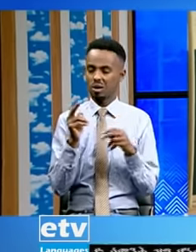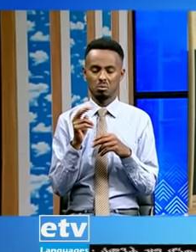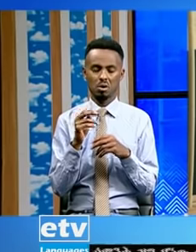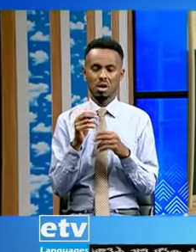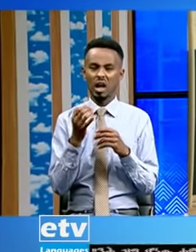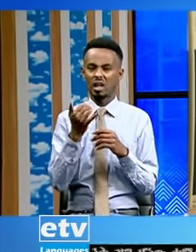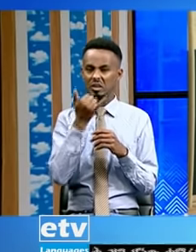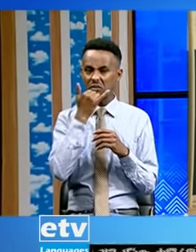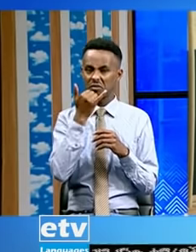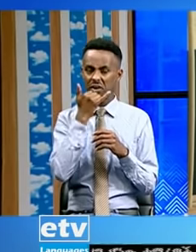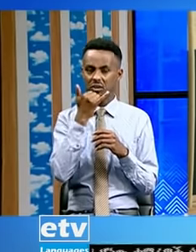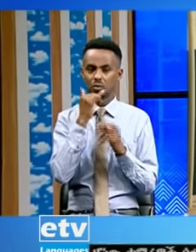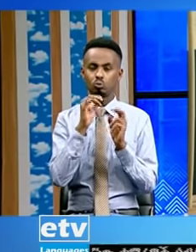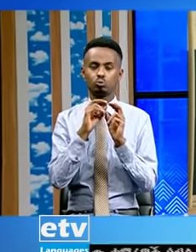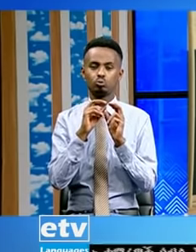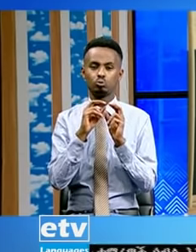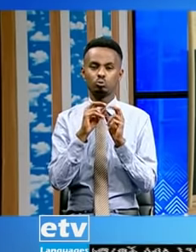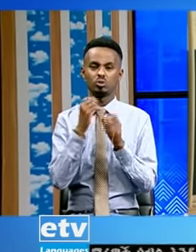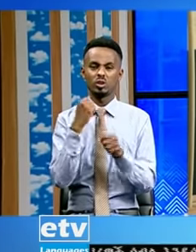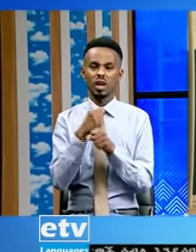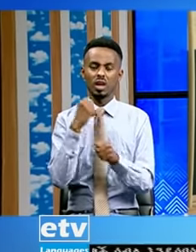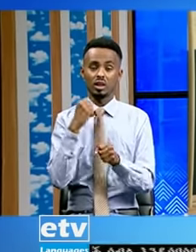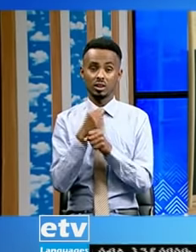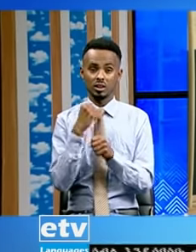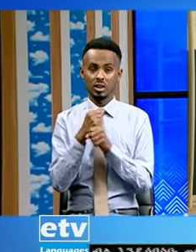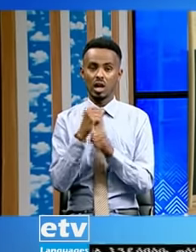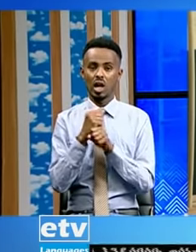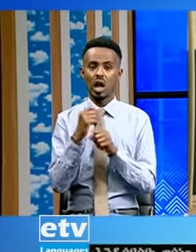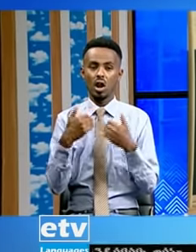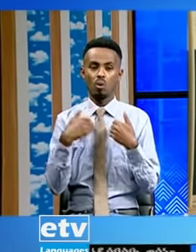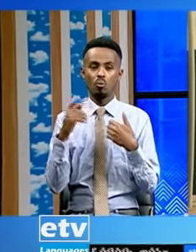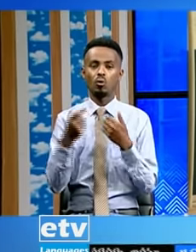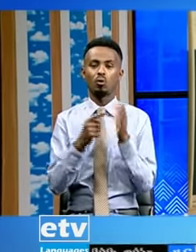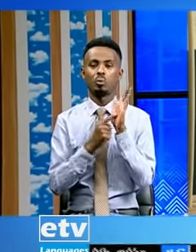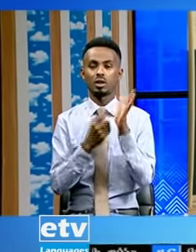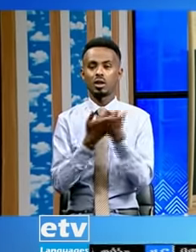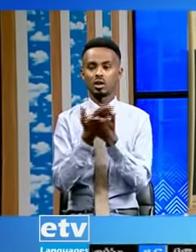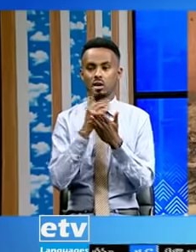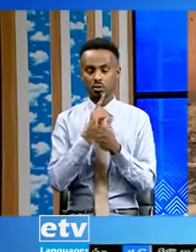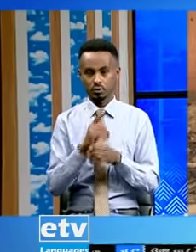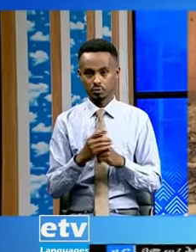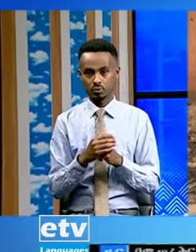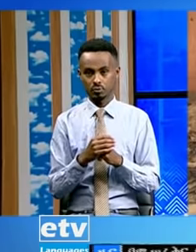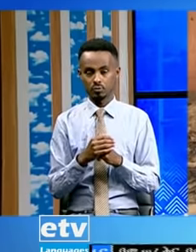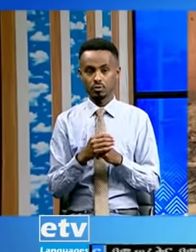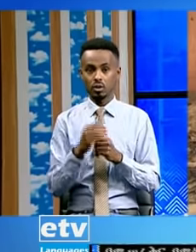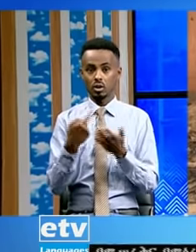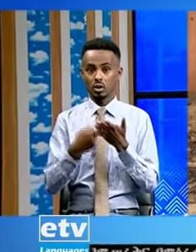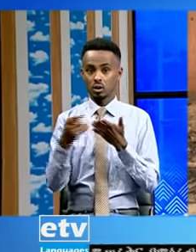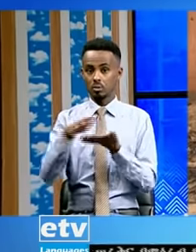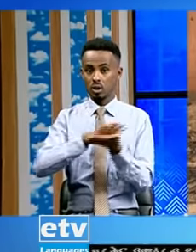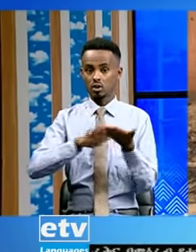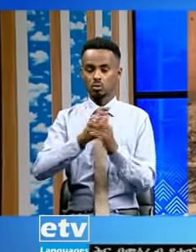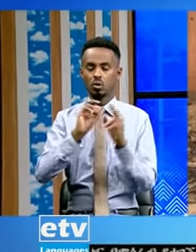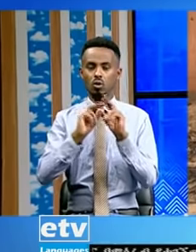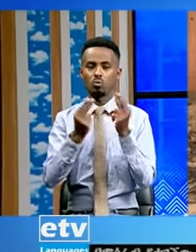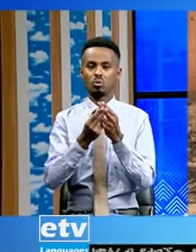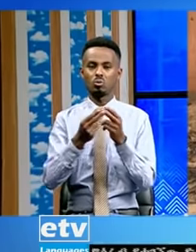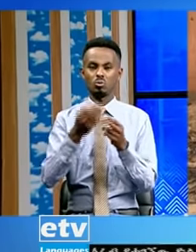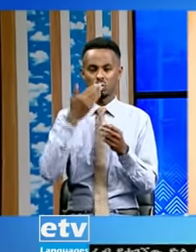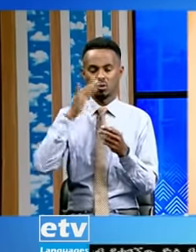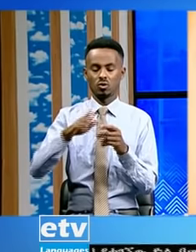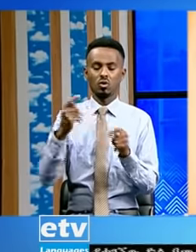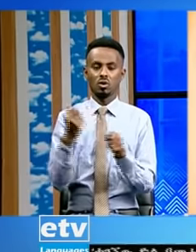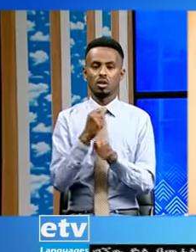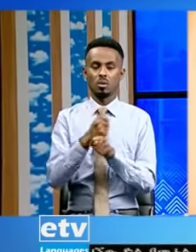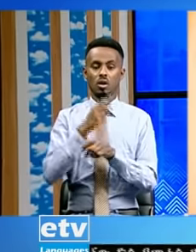አጥፊ የጥፋት ስራ እየተሰራ ያለው መሆኑን የሚያሳይ ነገር ማለት ነው። እናም ይህን ያሸባሪ ቡድኑን ጸያፍ